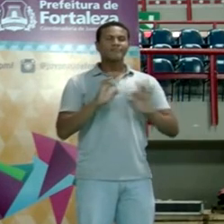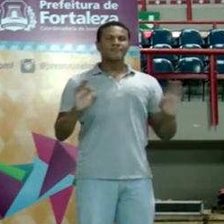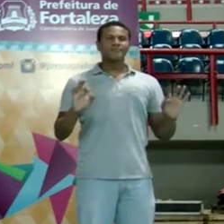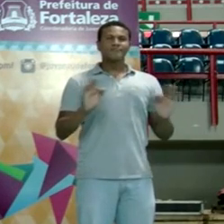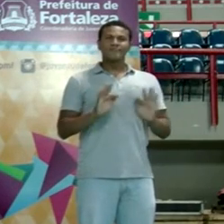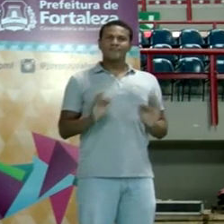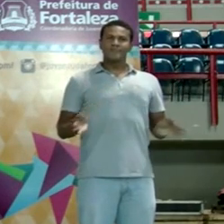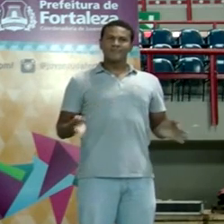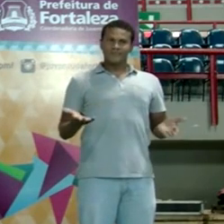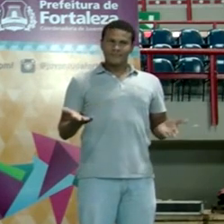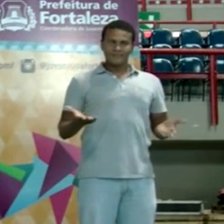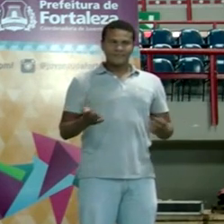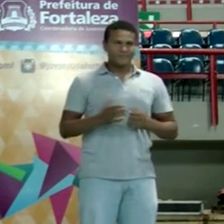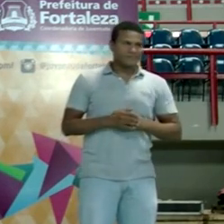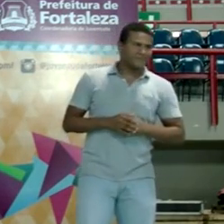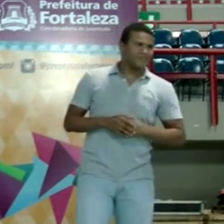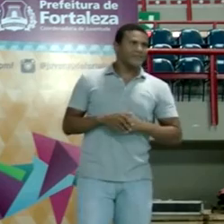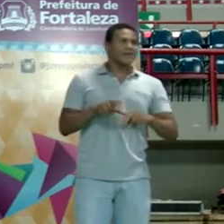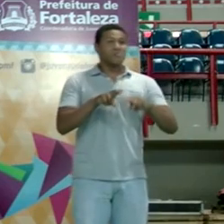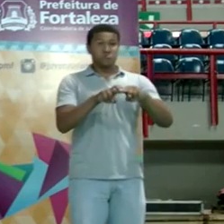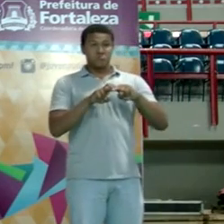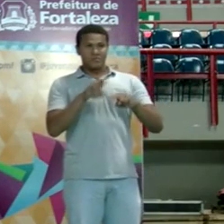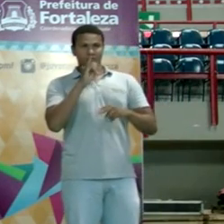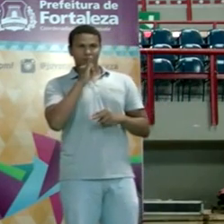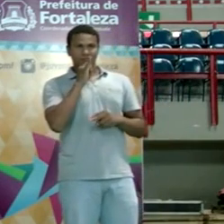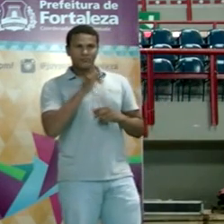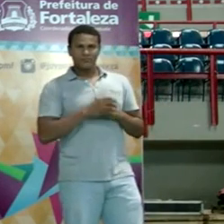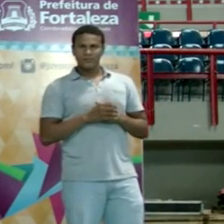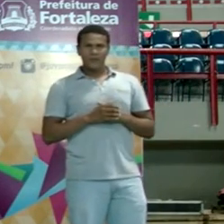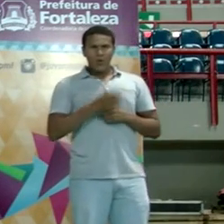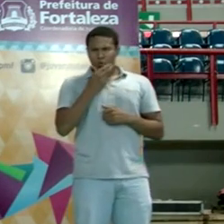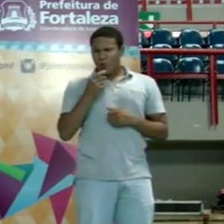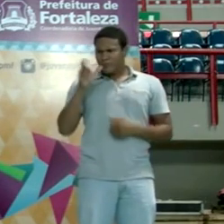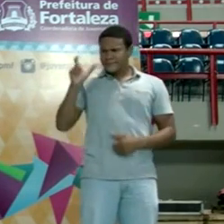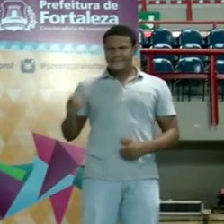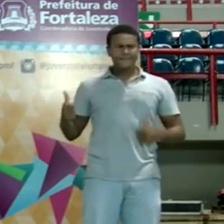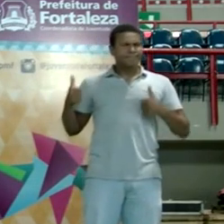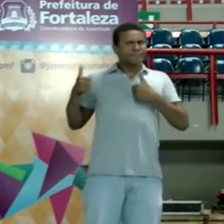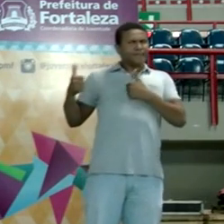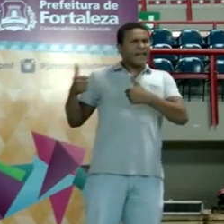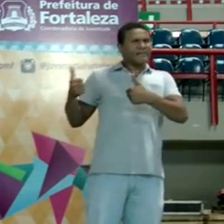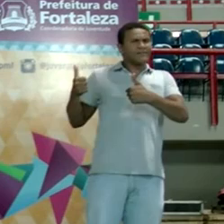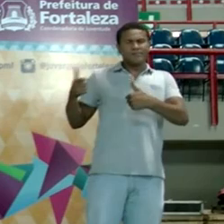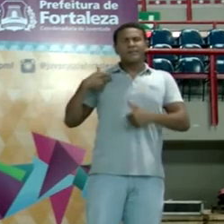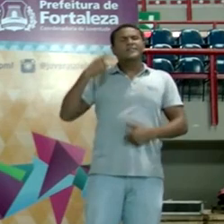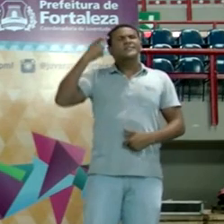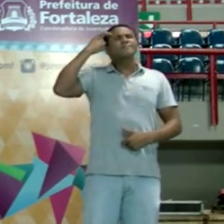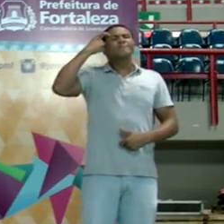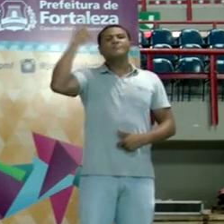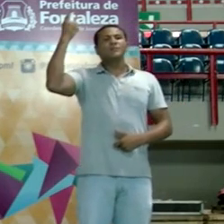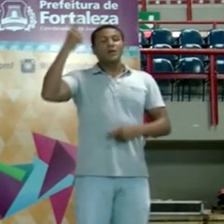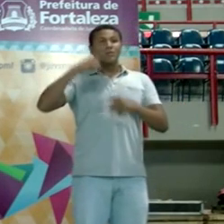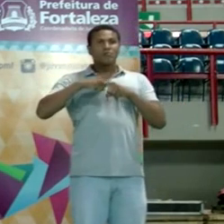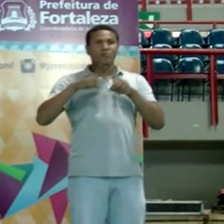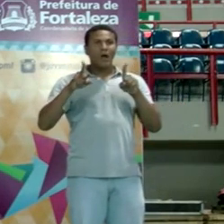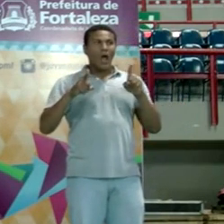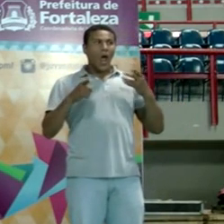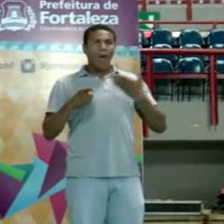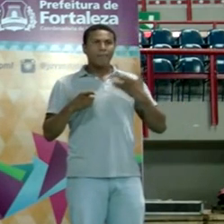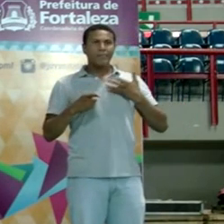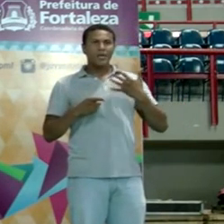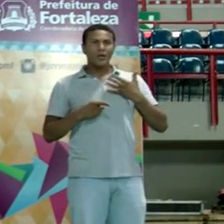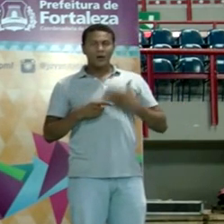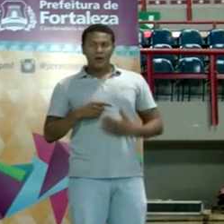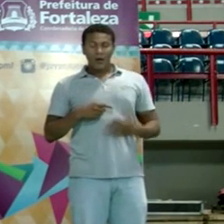forma então, a menina, o cara pode ser o cara mais gente boa do mundo, ele não tem intenção nenhuma, mas a colega da namorada disse